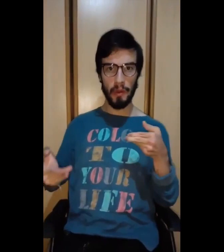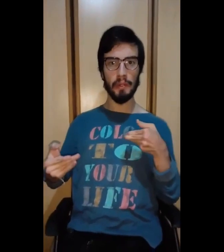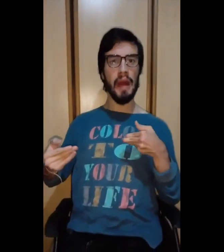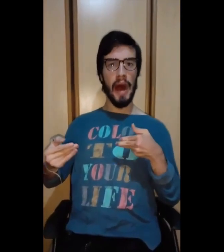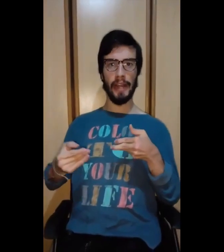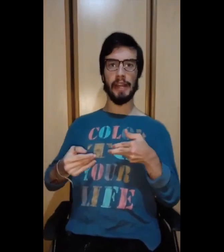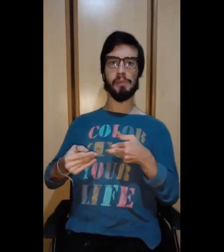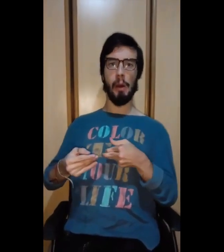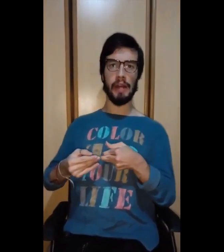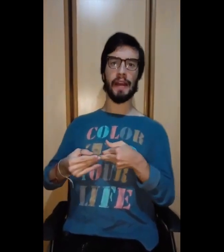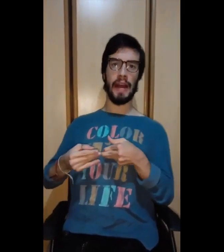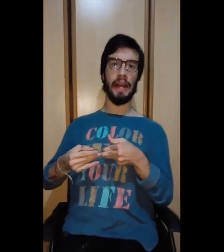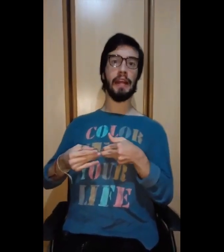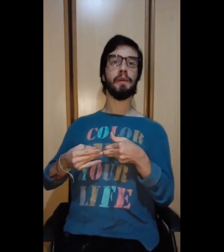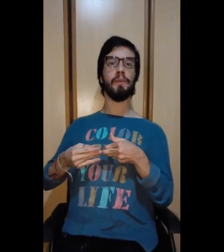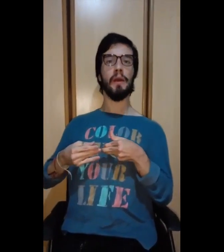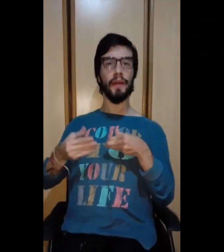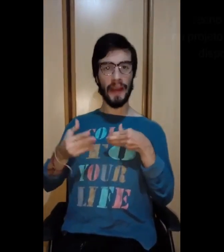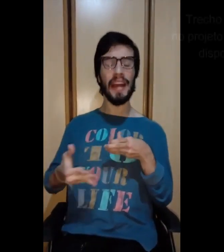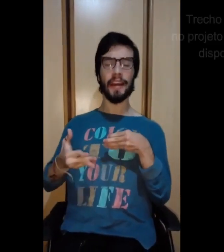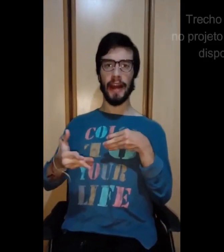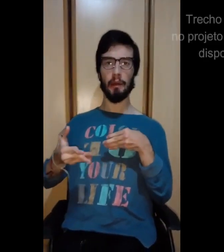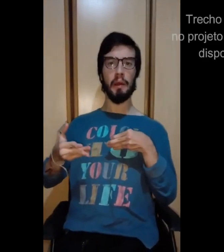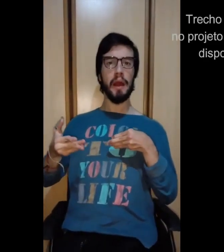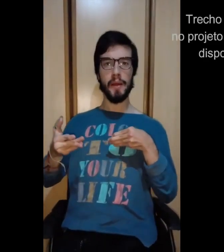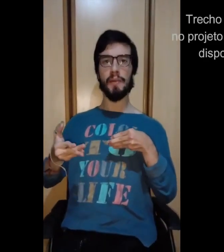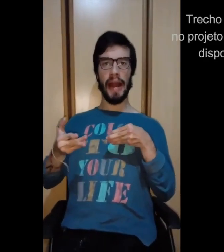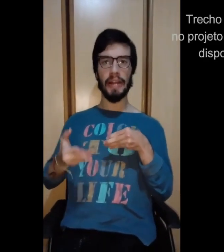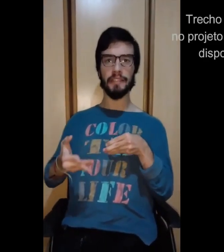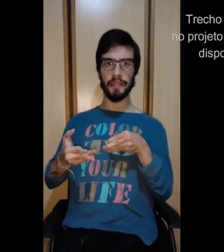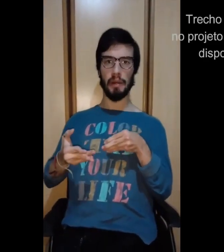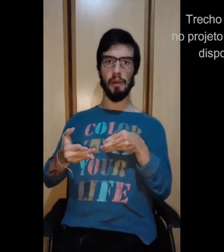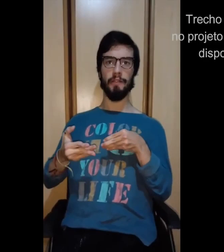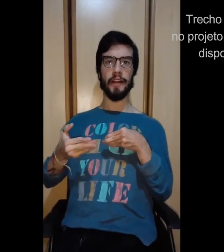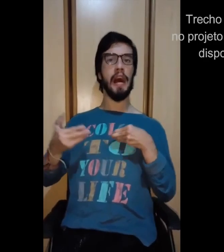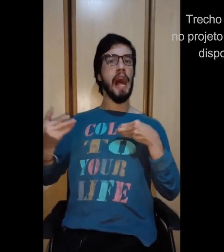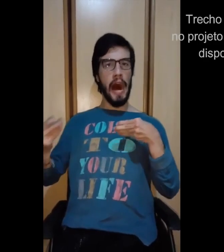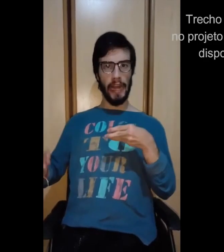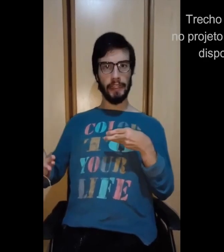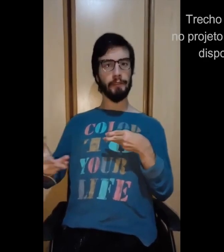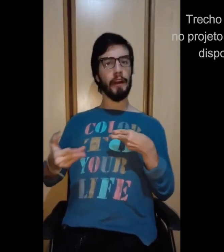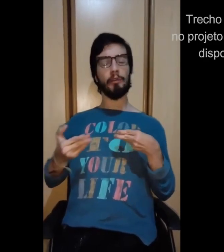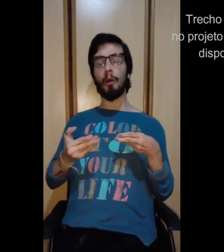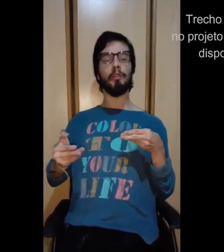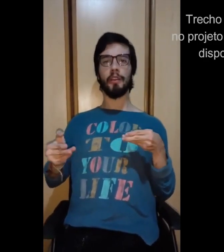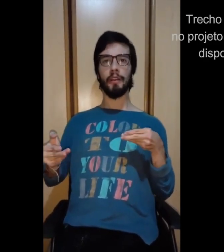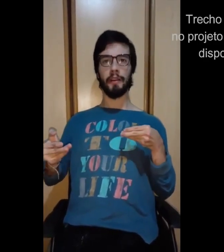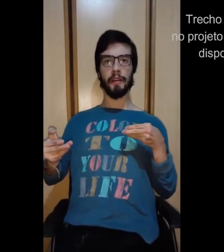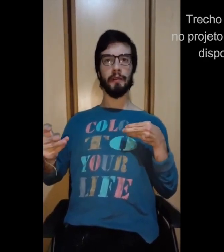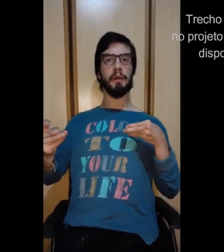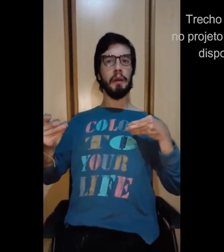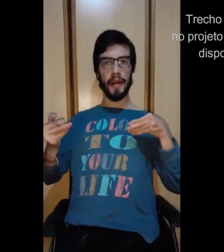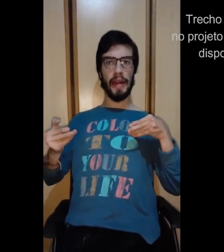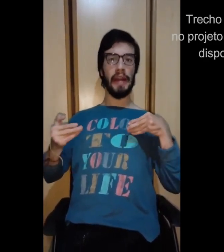espaços públicos, a gente mostra que a gente tem direito, merece ter uma vida ativa em todos